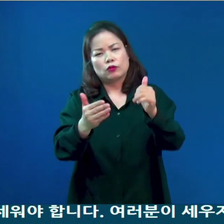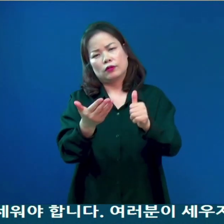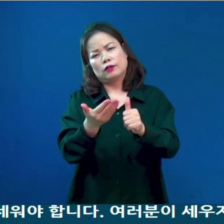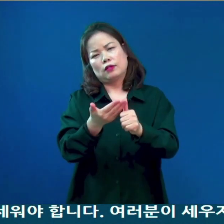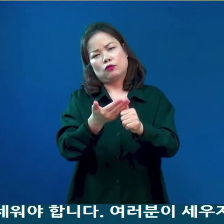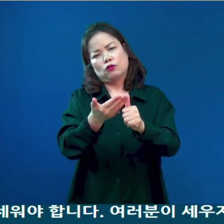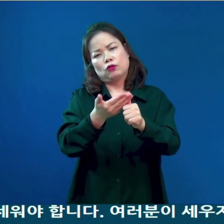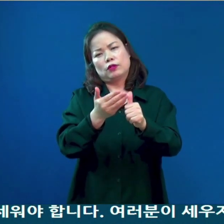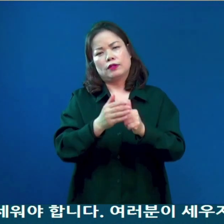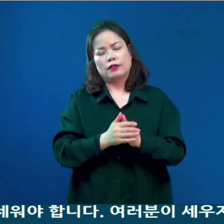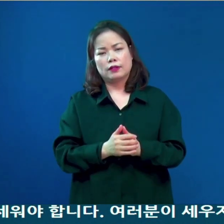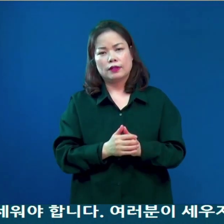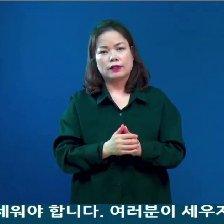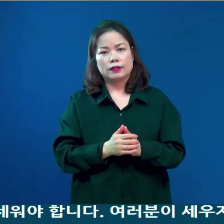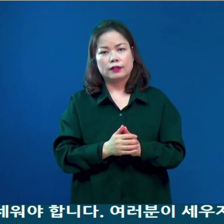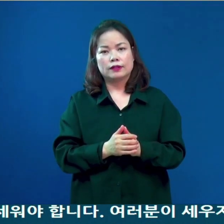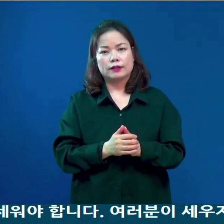되고